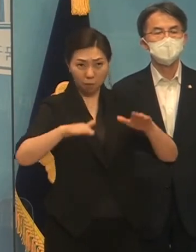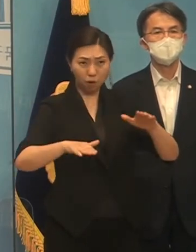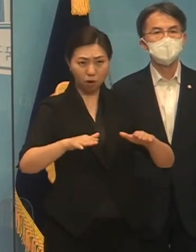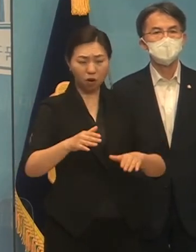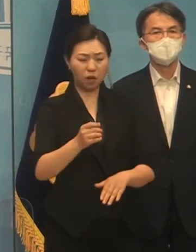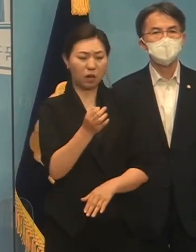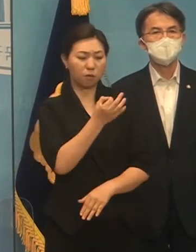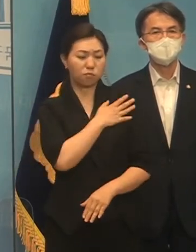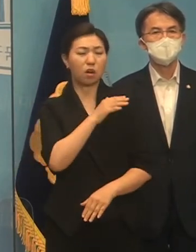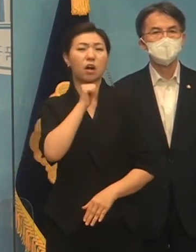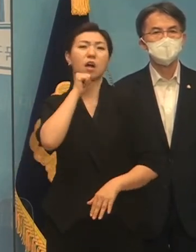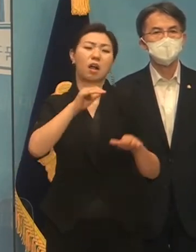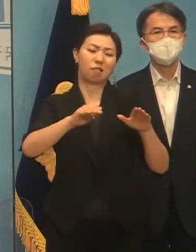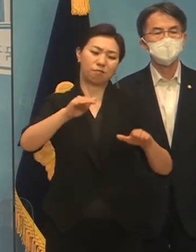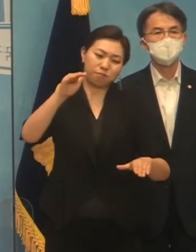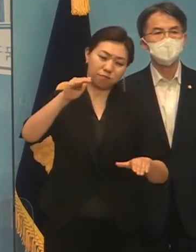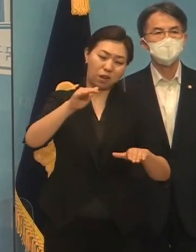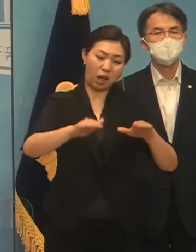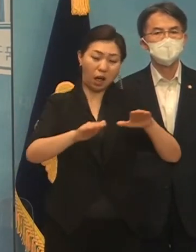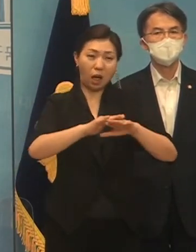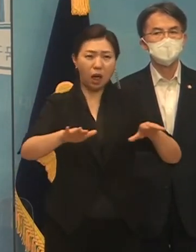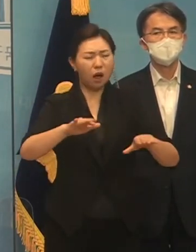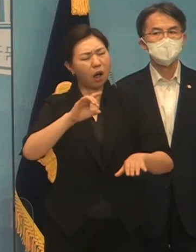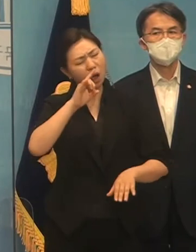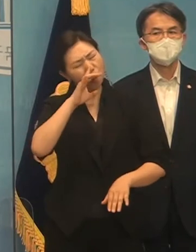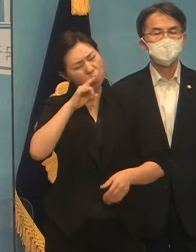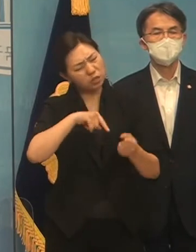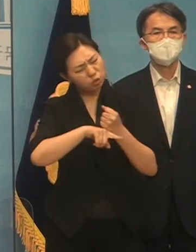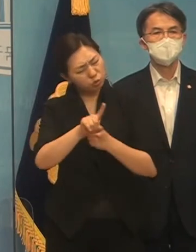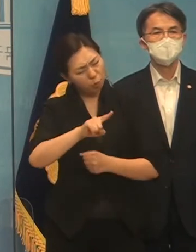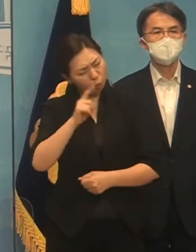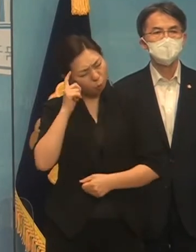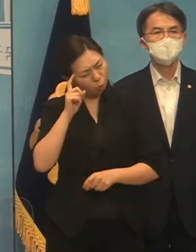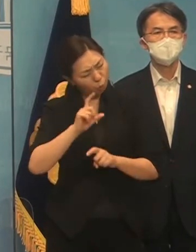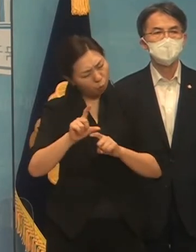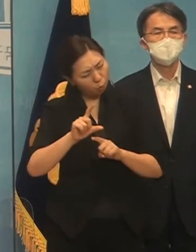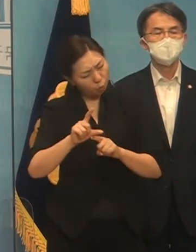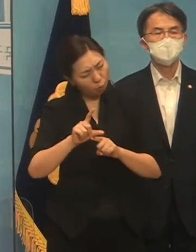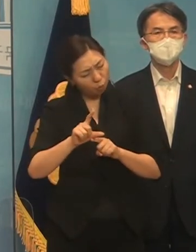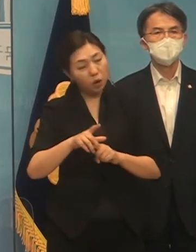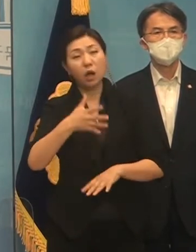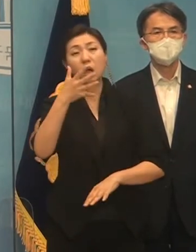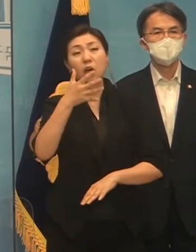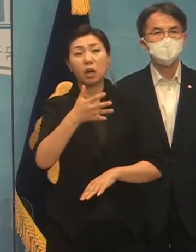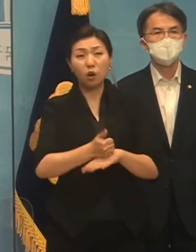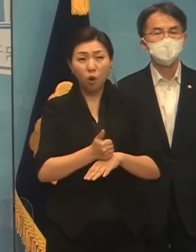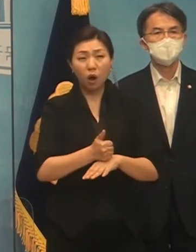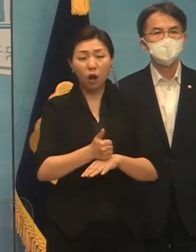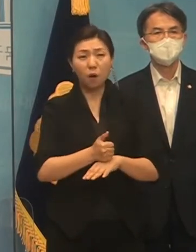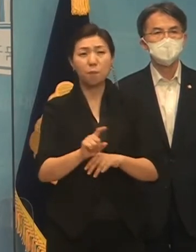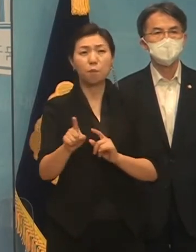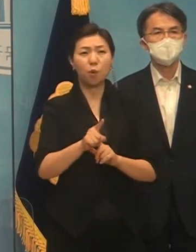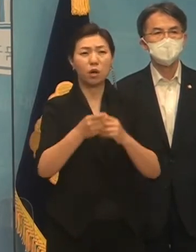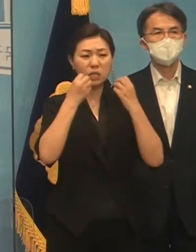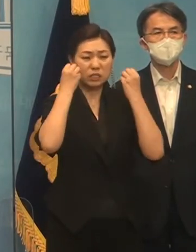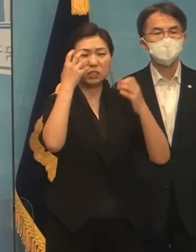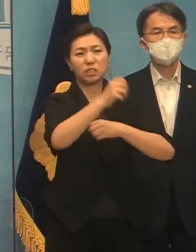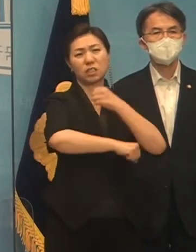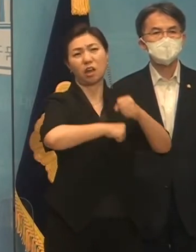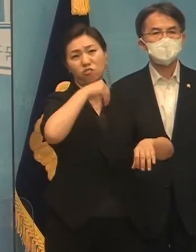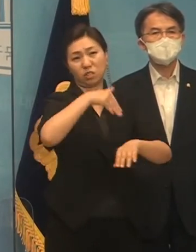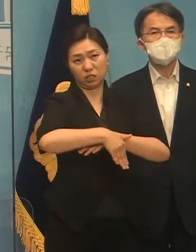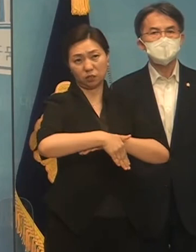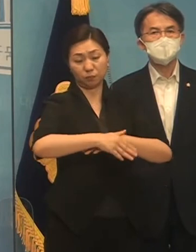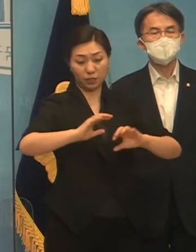이렇게 해결되지 않는가를 고민해 왔습니다. 제가 내린 결론은 신자유주의였습니다. 나라의